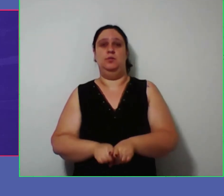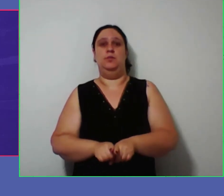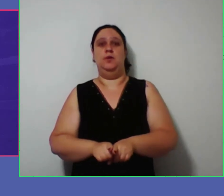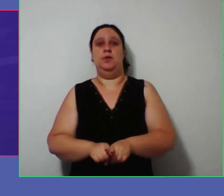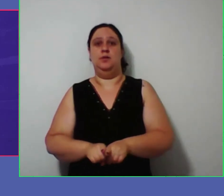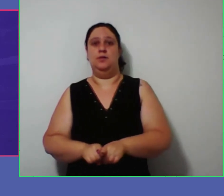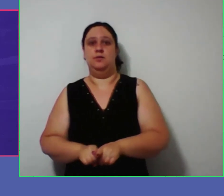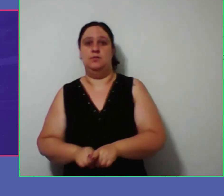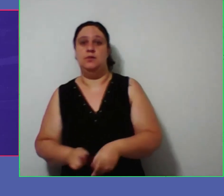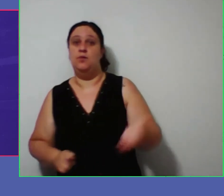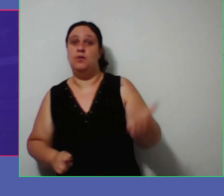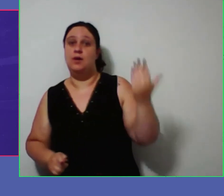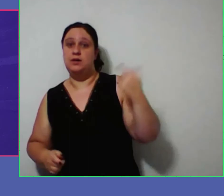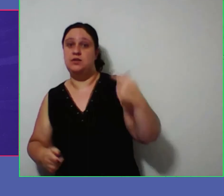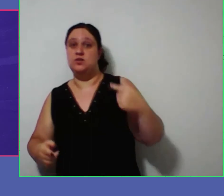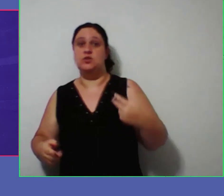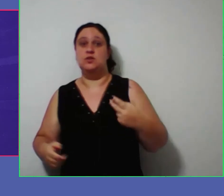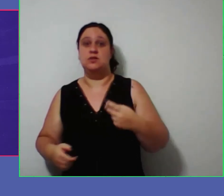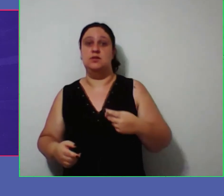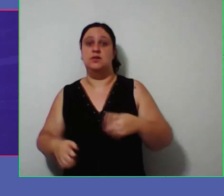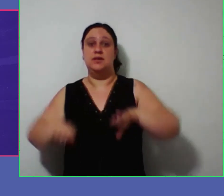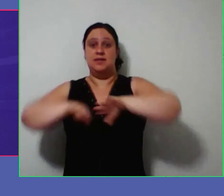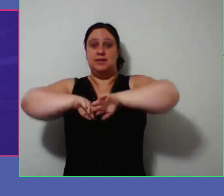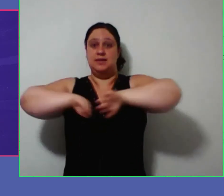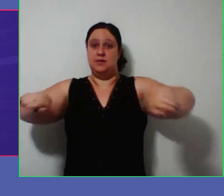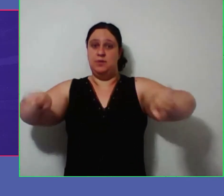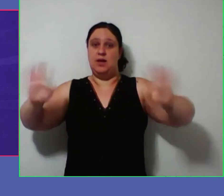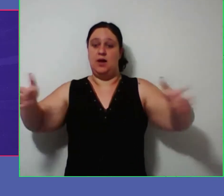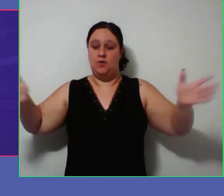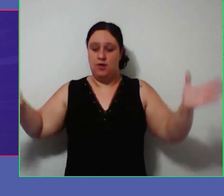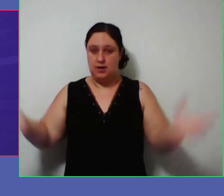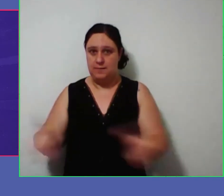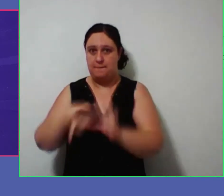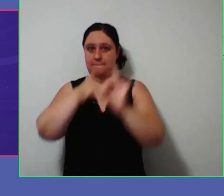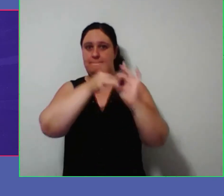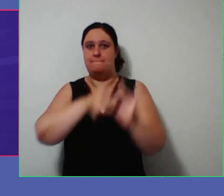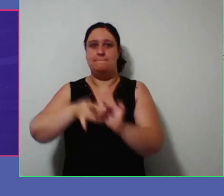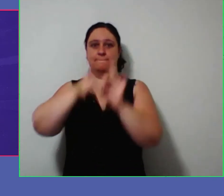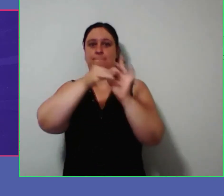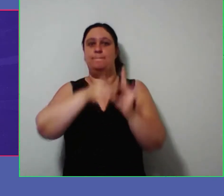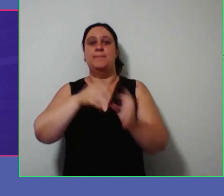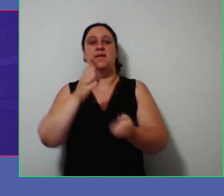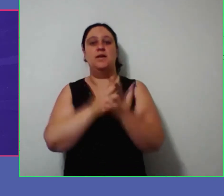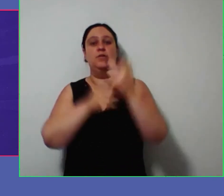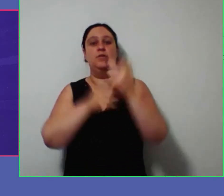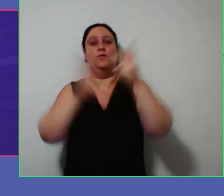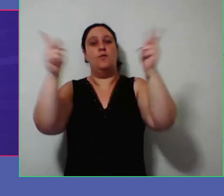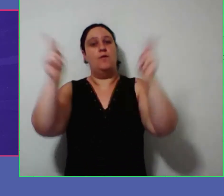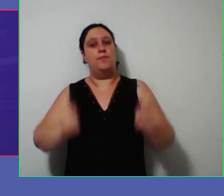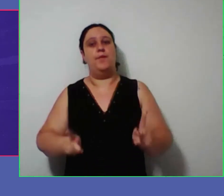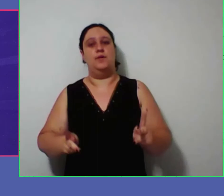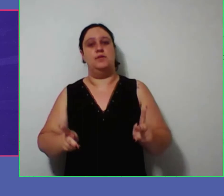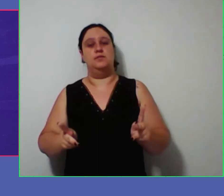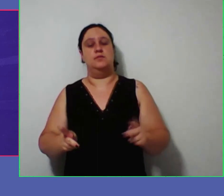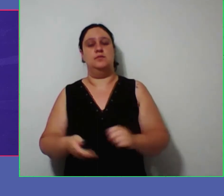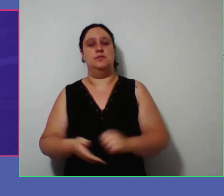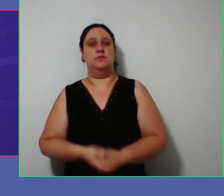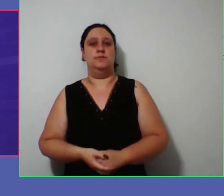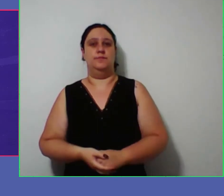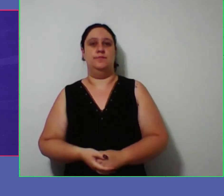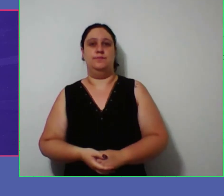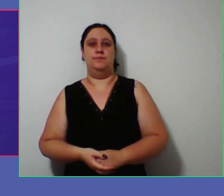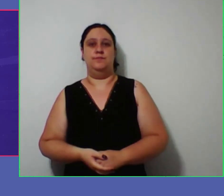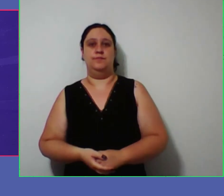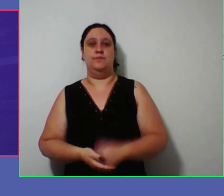novo homem, fazendo a paz. Irmãos, numa dessas mensagens eu vou falar um pouco sobre a paz, tá?